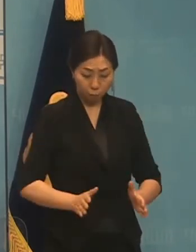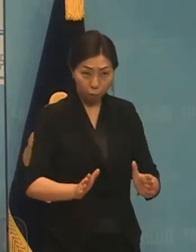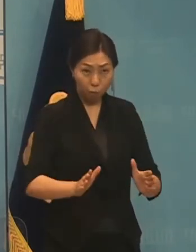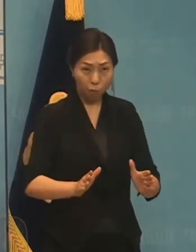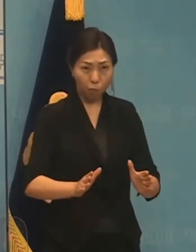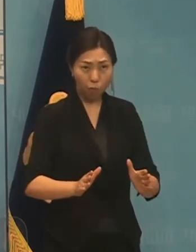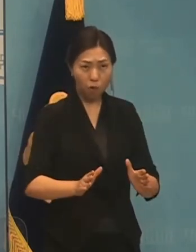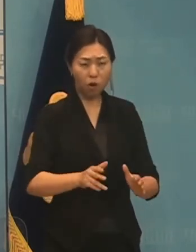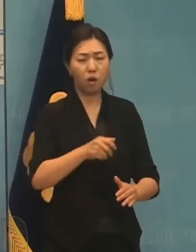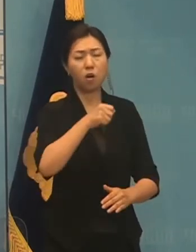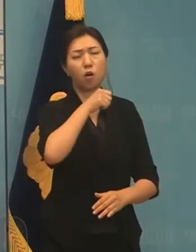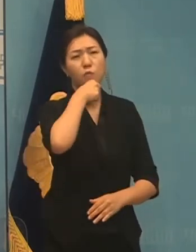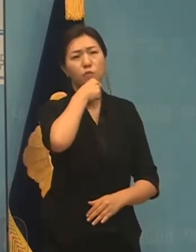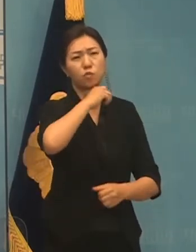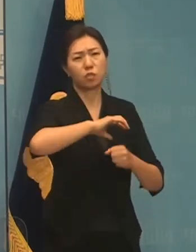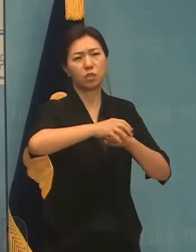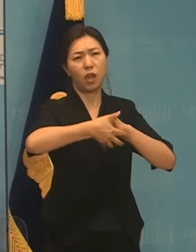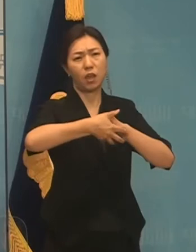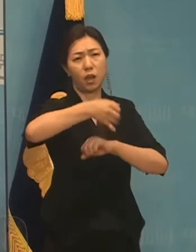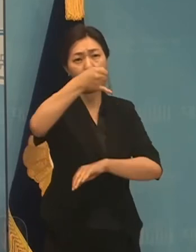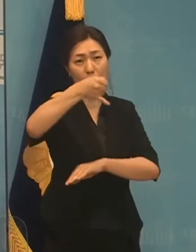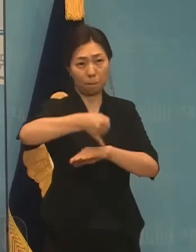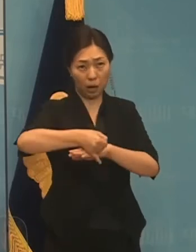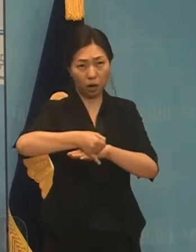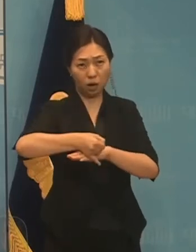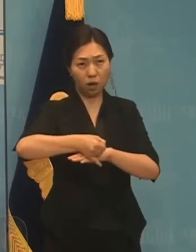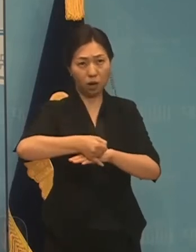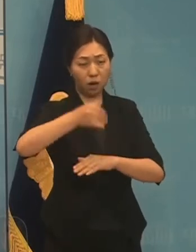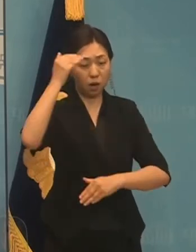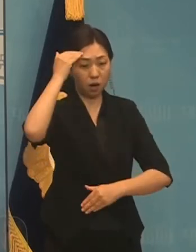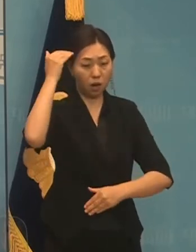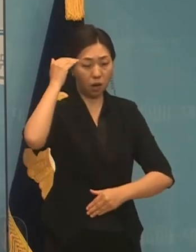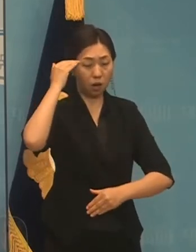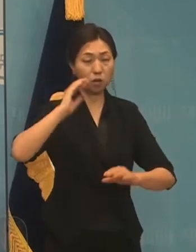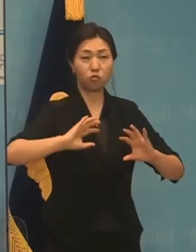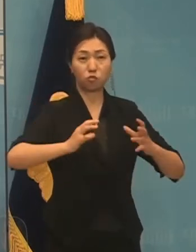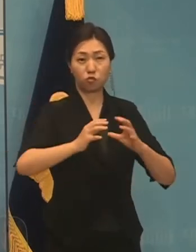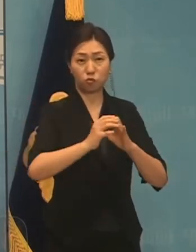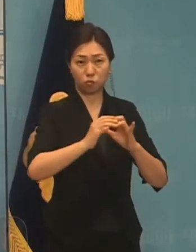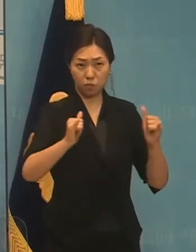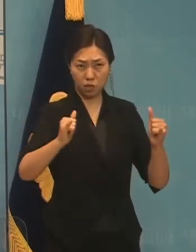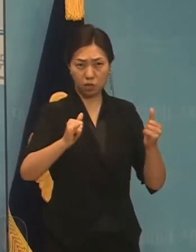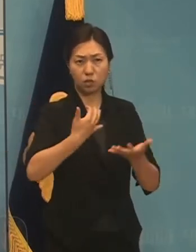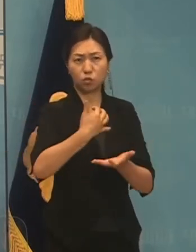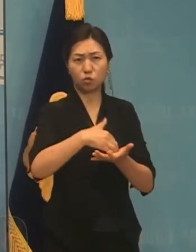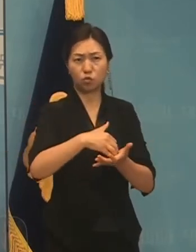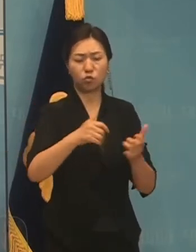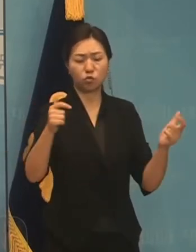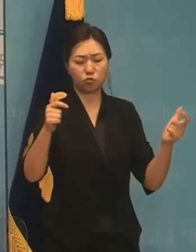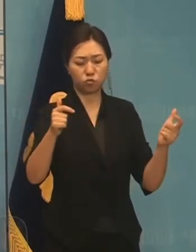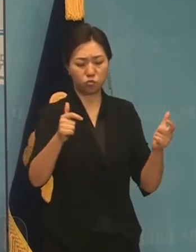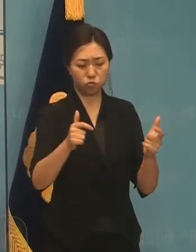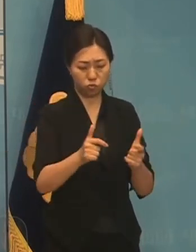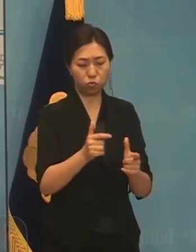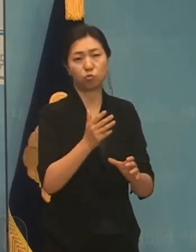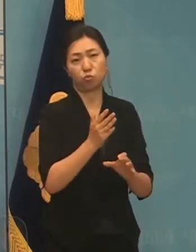세계 최하위이며 대한민국의 인구가 줄기 시작했습니다.